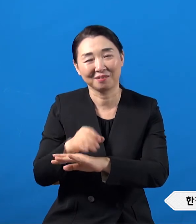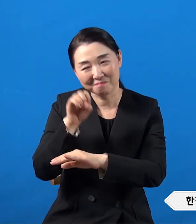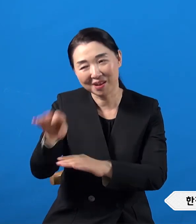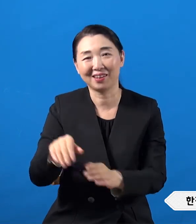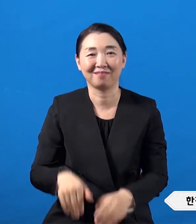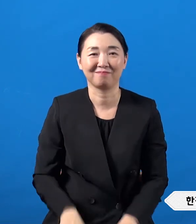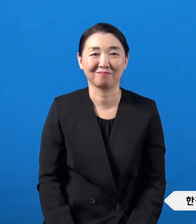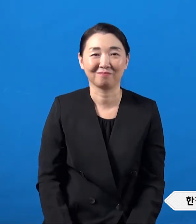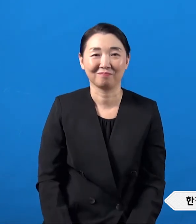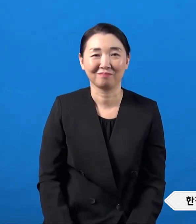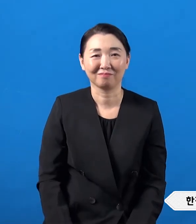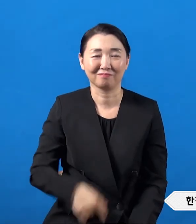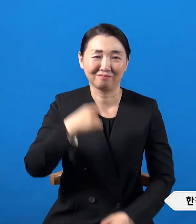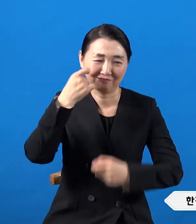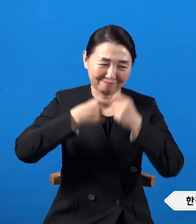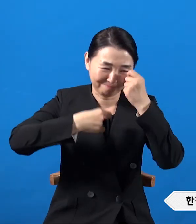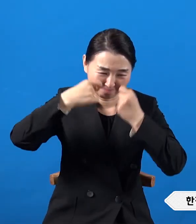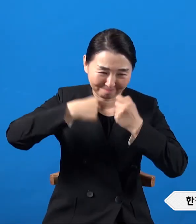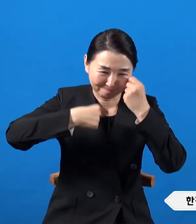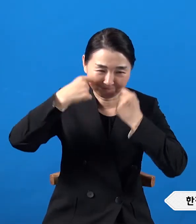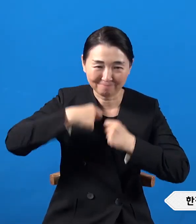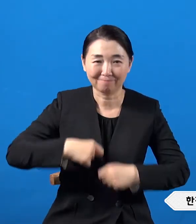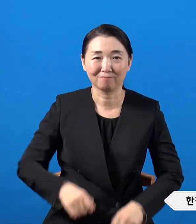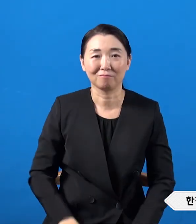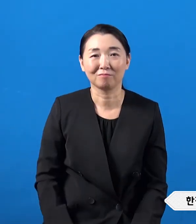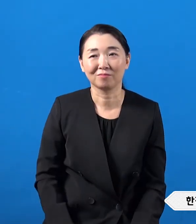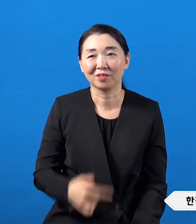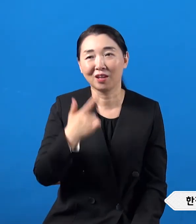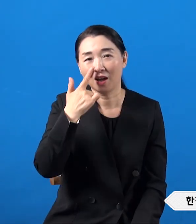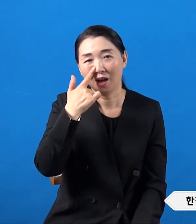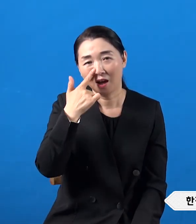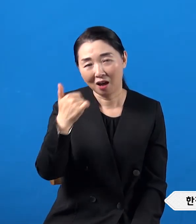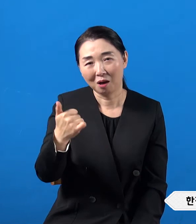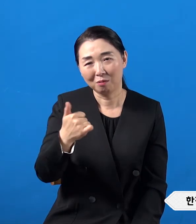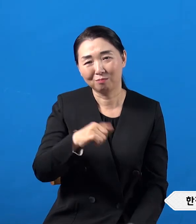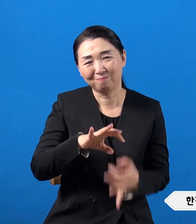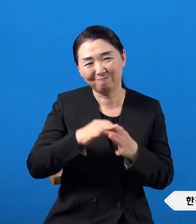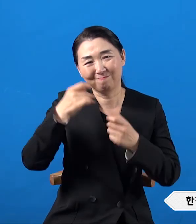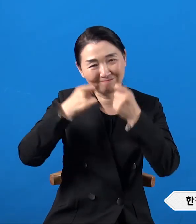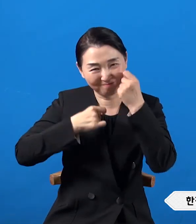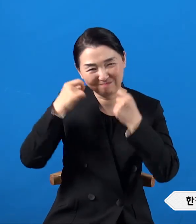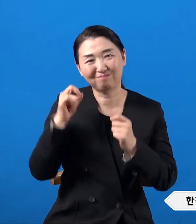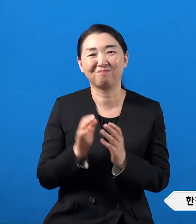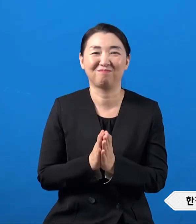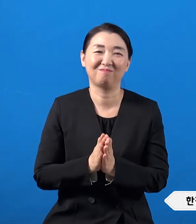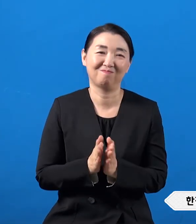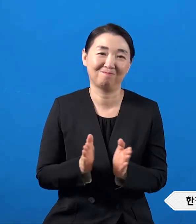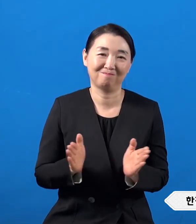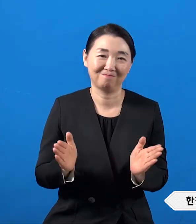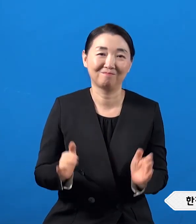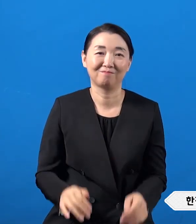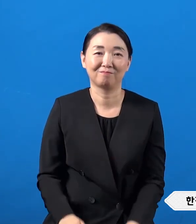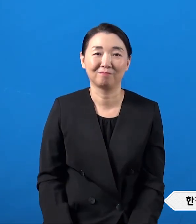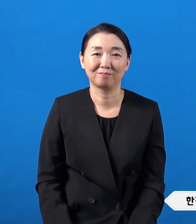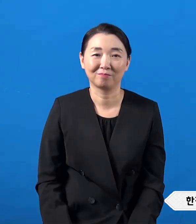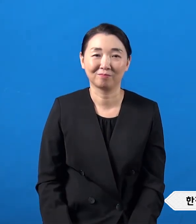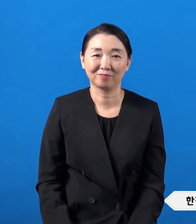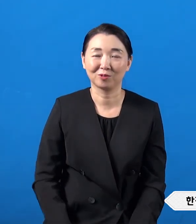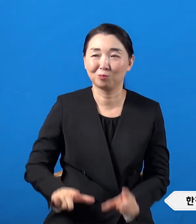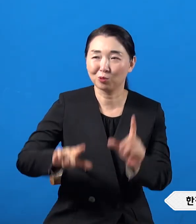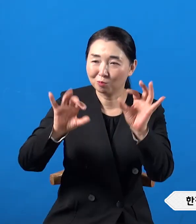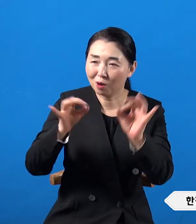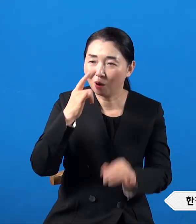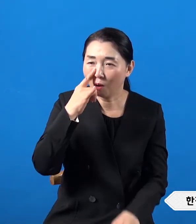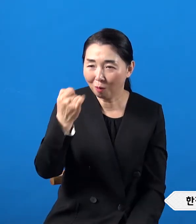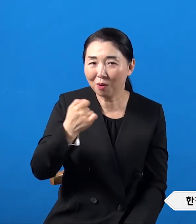했습니다. 눈물이 막 쏟아져 아버지도 하염없이 우십니다. 그것을 보고 곁에